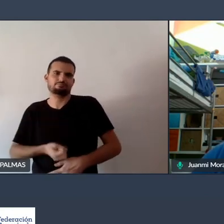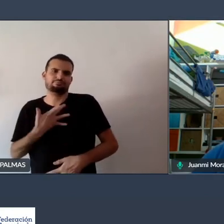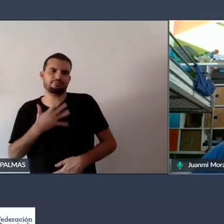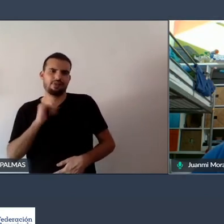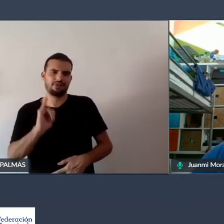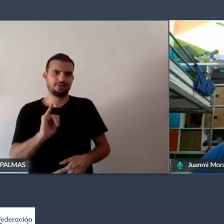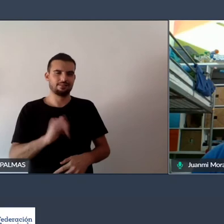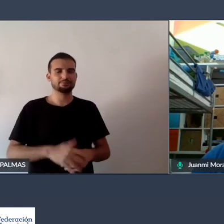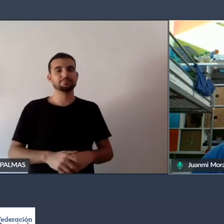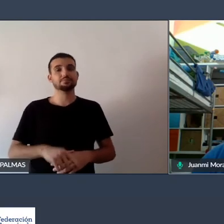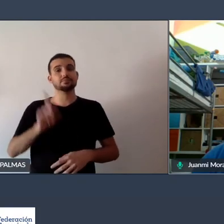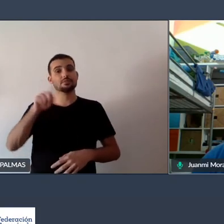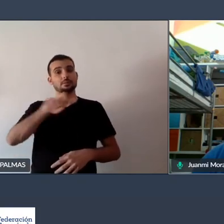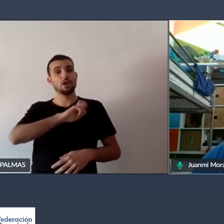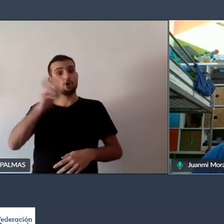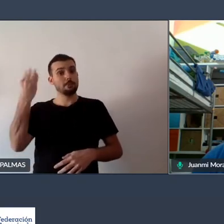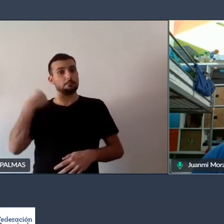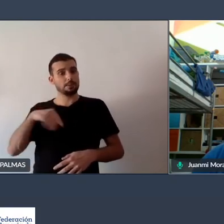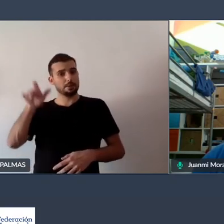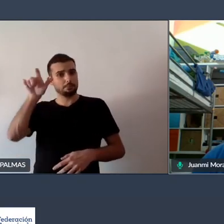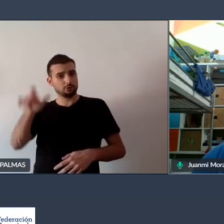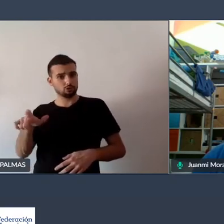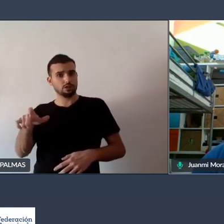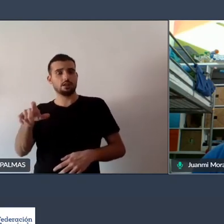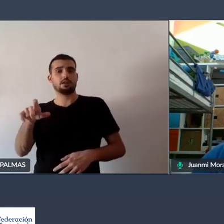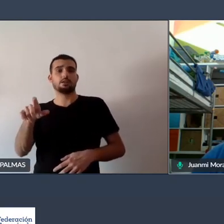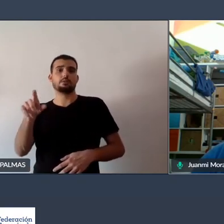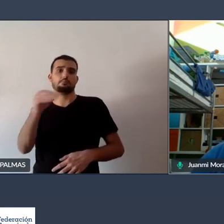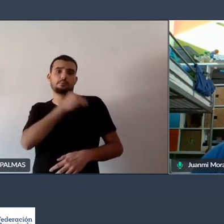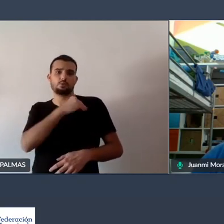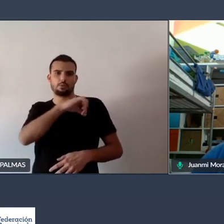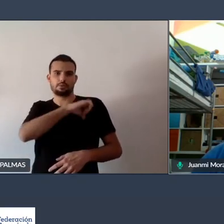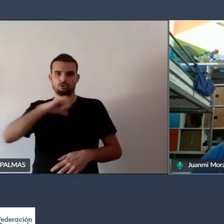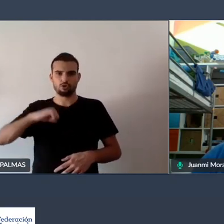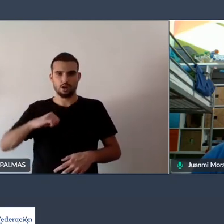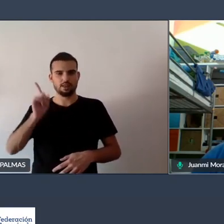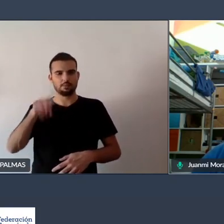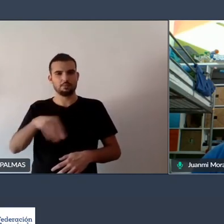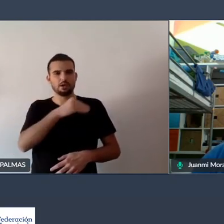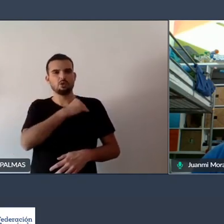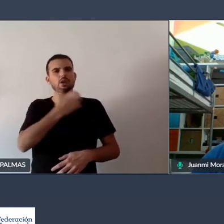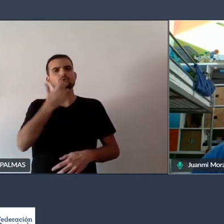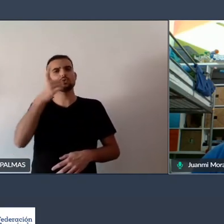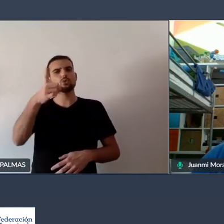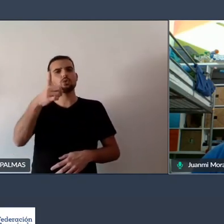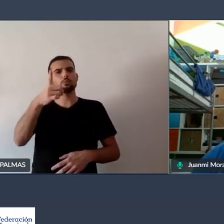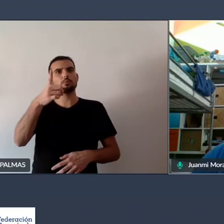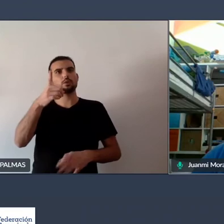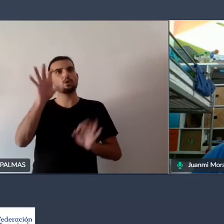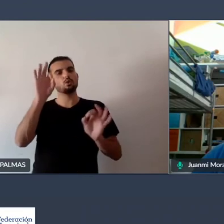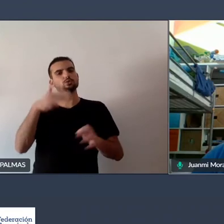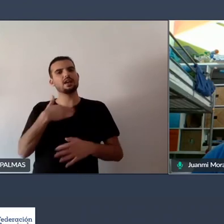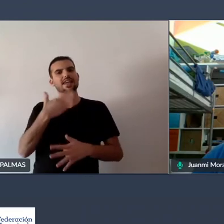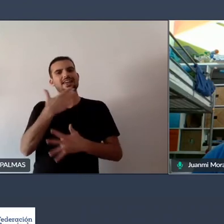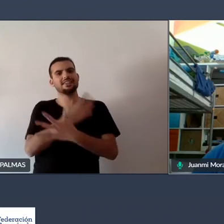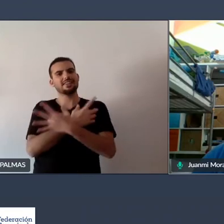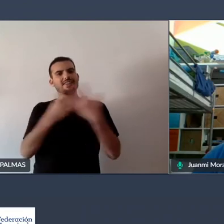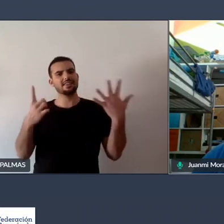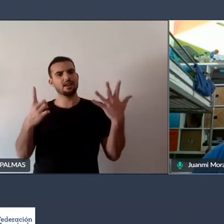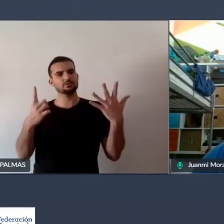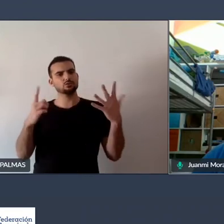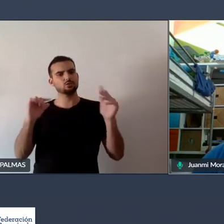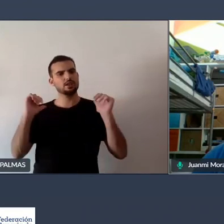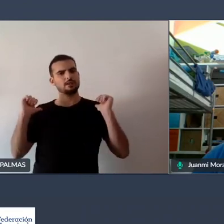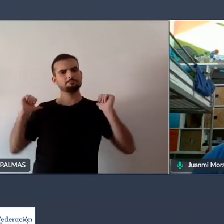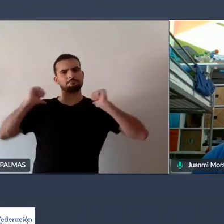Y luego también esta misma persona me hace una otra personal. ¿Qué se te pasó por la cabeza cuando con 16 añitos cogiste la maleta y